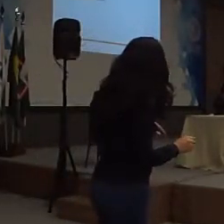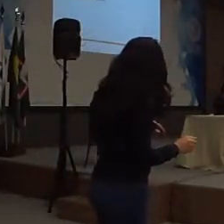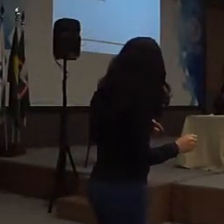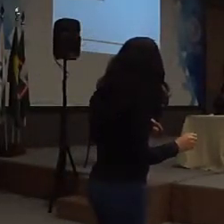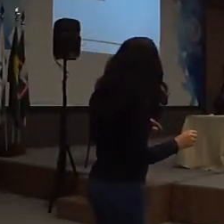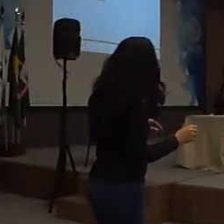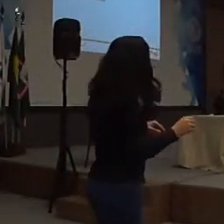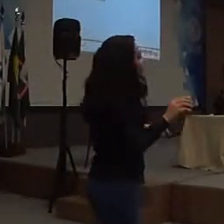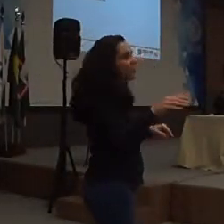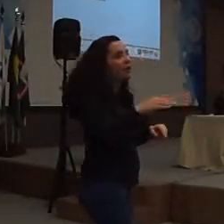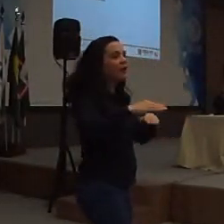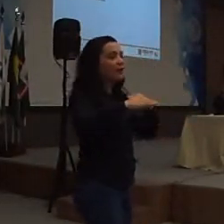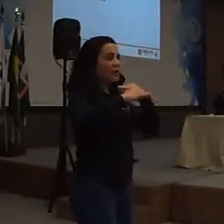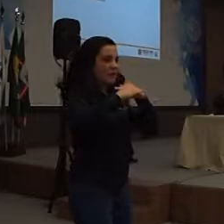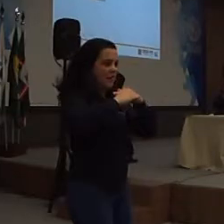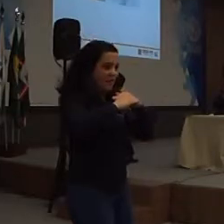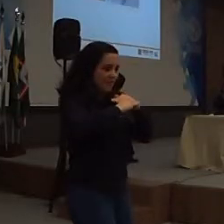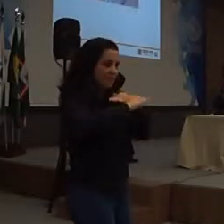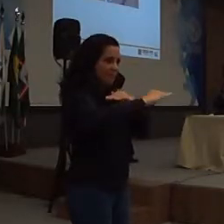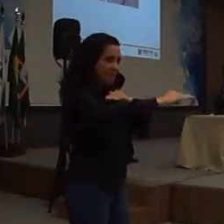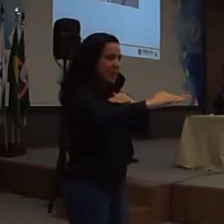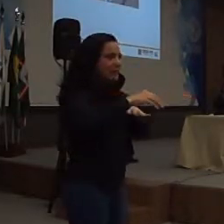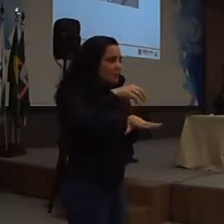Resultado, já foi bem falado, não vou aqui